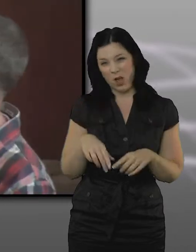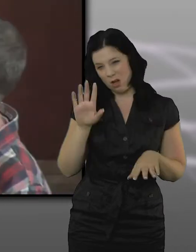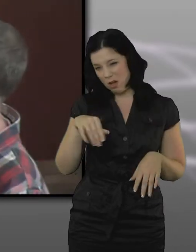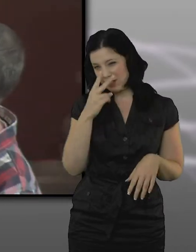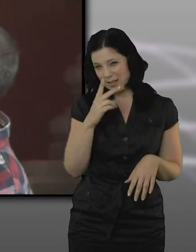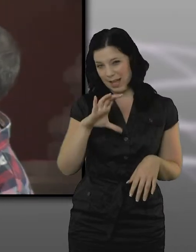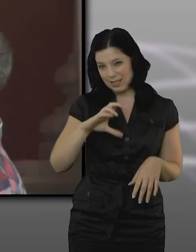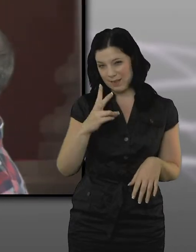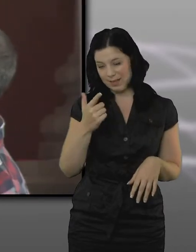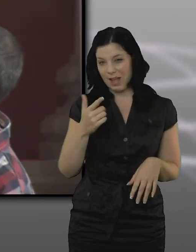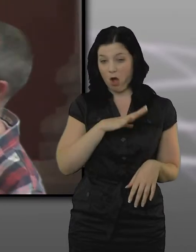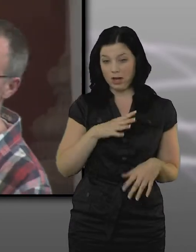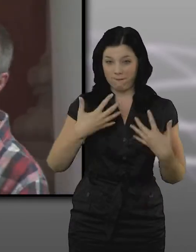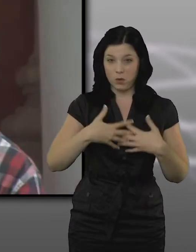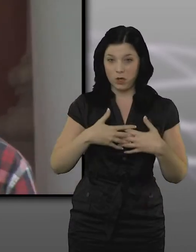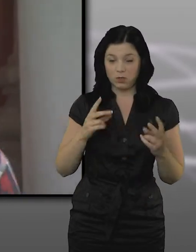den funktionen ibland.